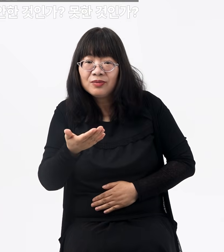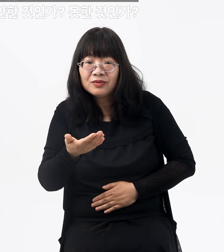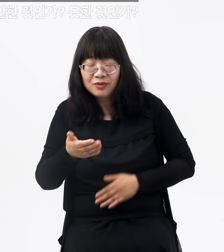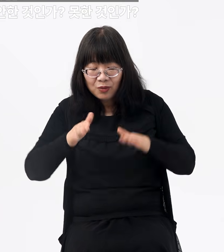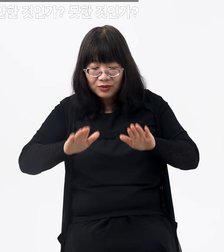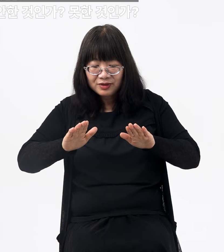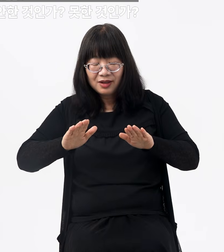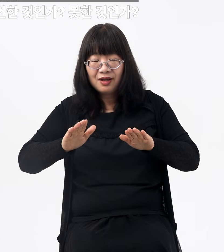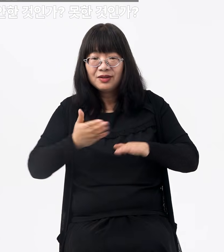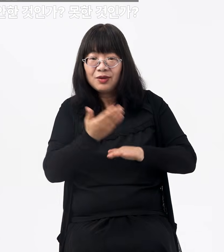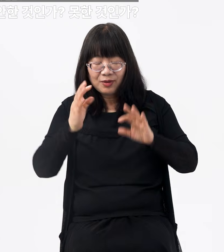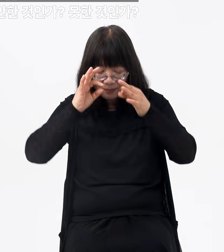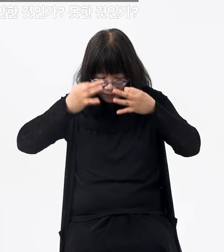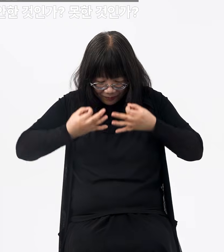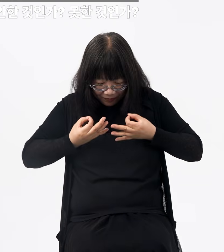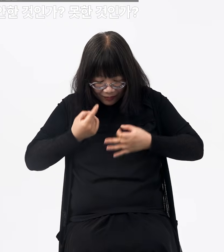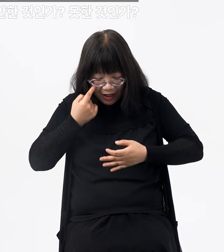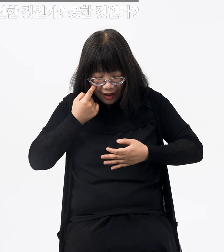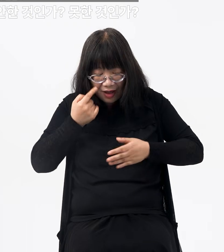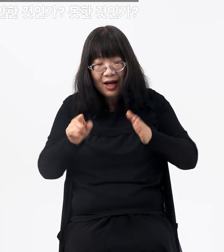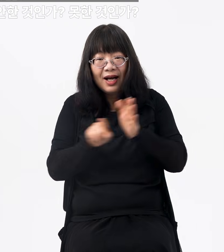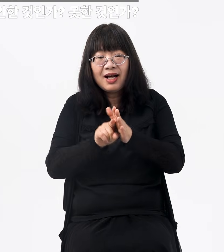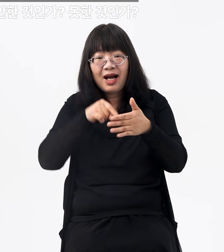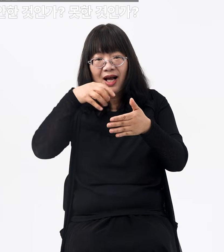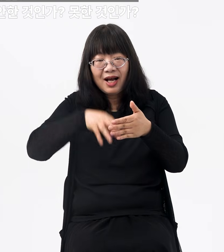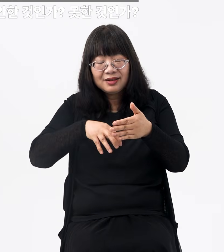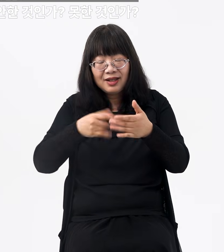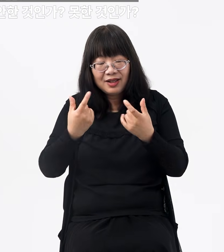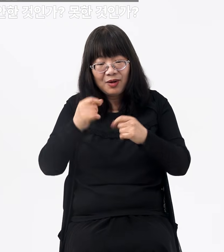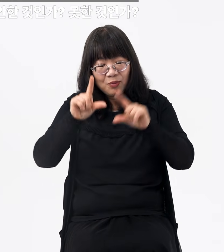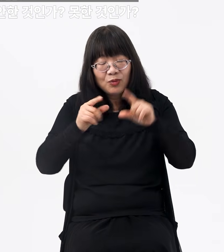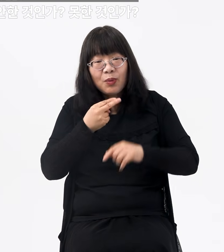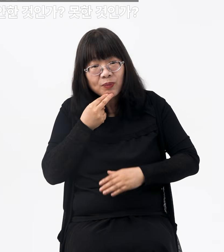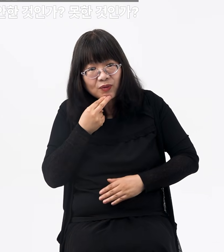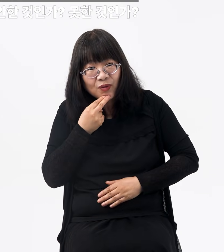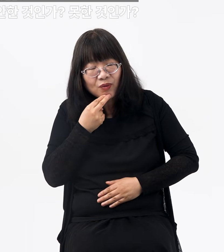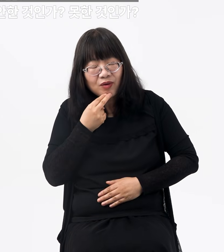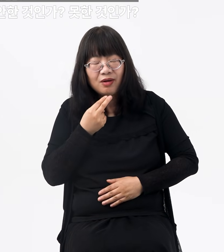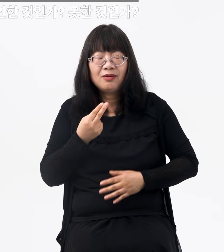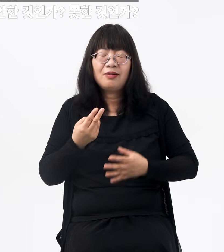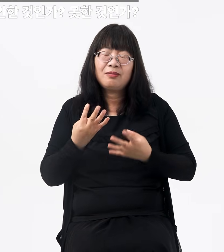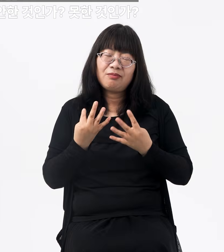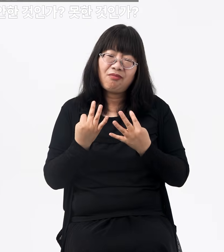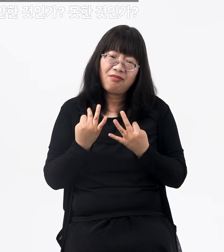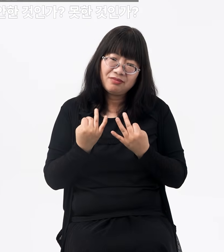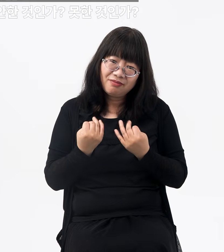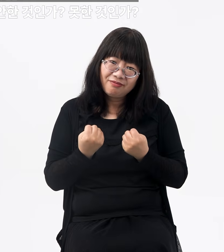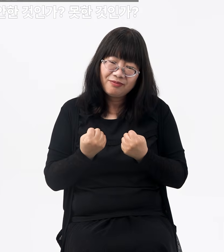전혀 없을까요? 많습니다. 많습니다, 여러분.